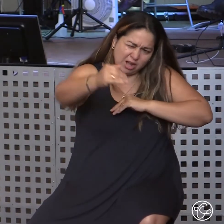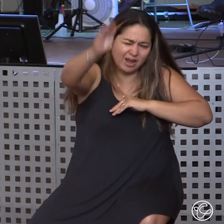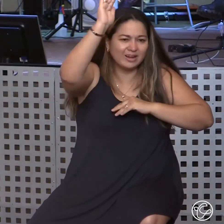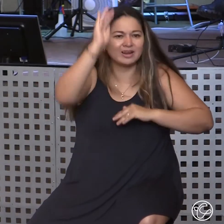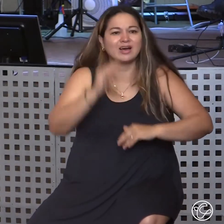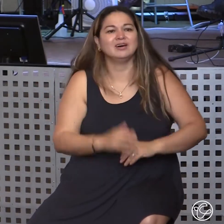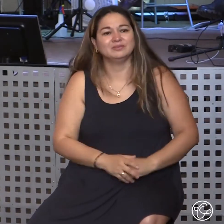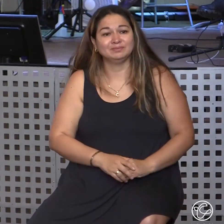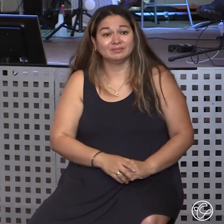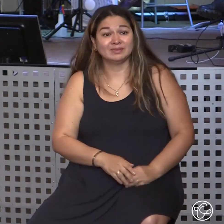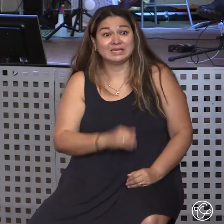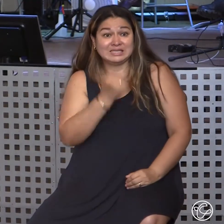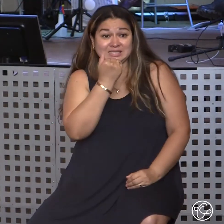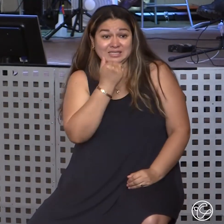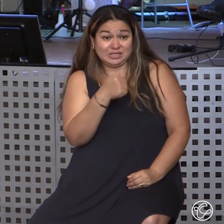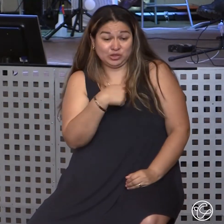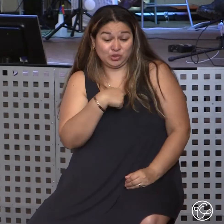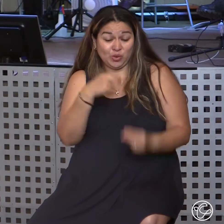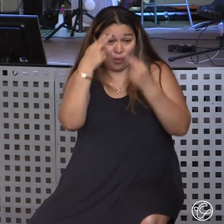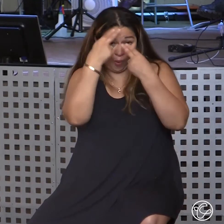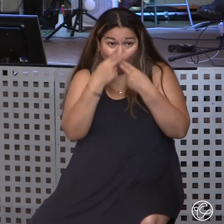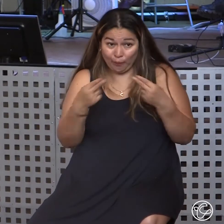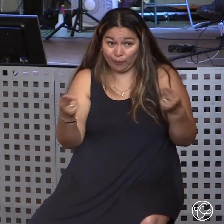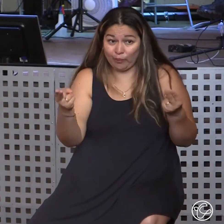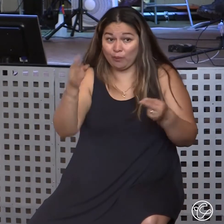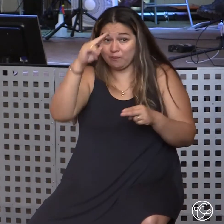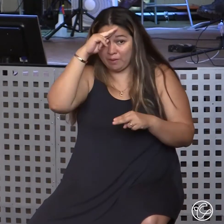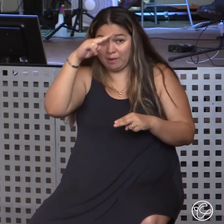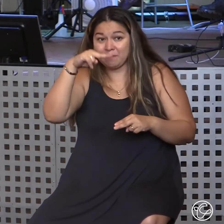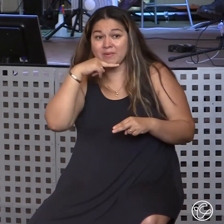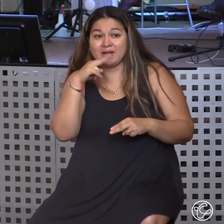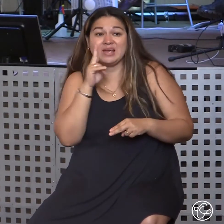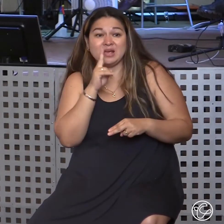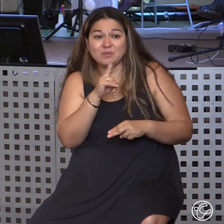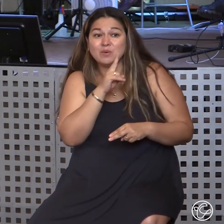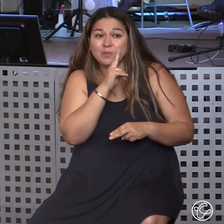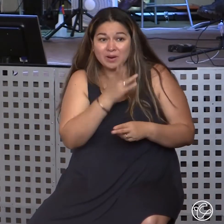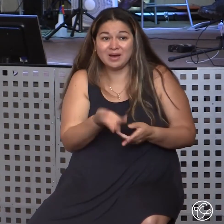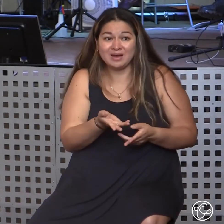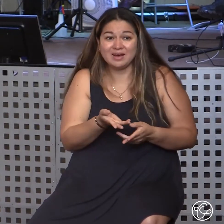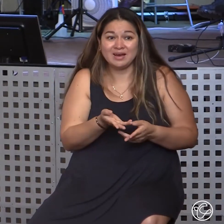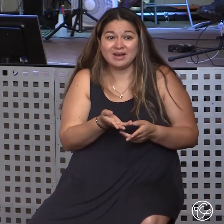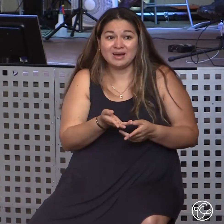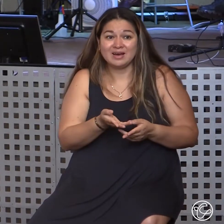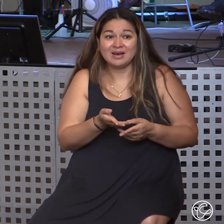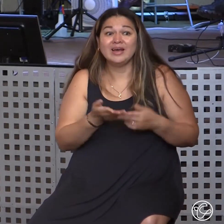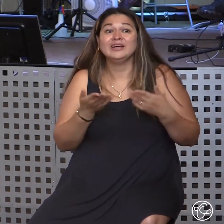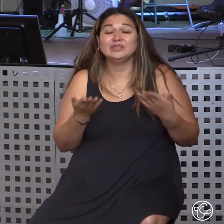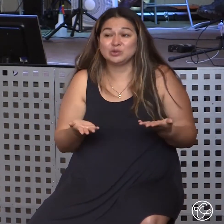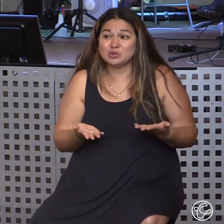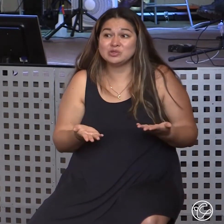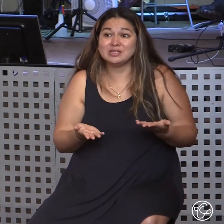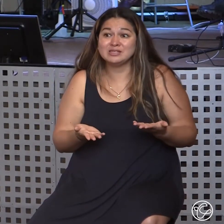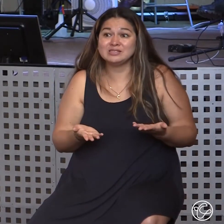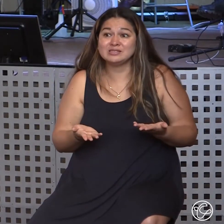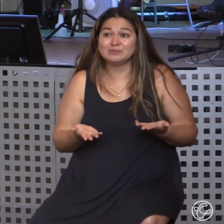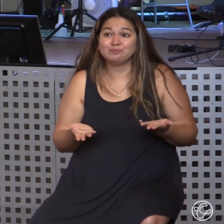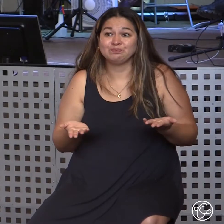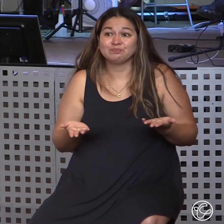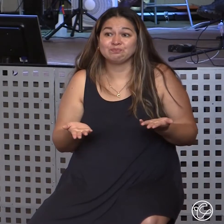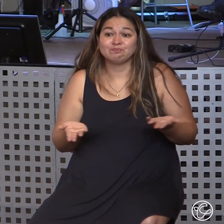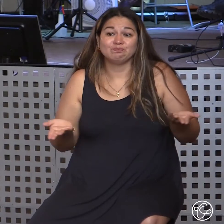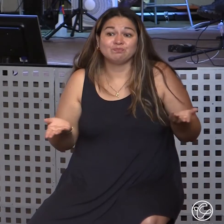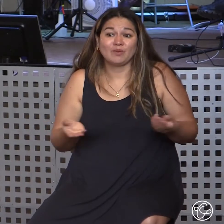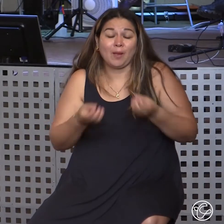yo honro a mi padre y a mi madre, en lugar de estar diciéndole todo el tiempo lo malos que son, lo mal que han hecho las